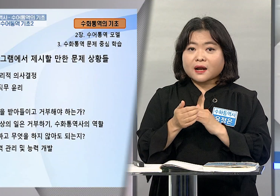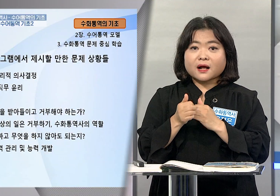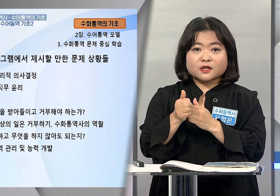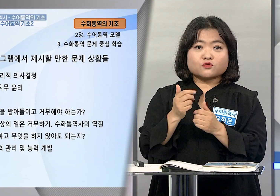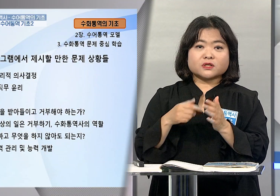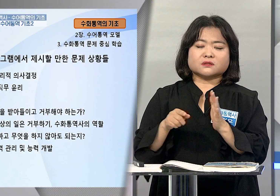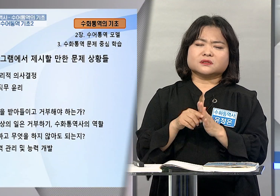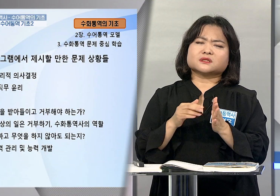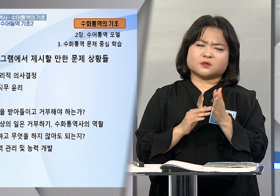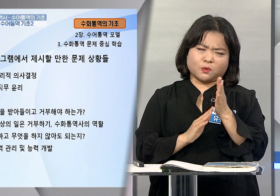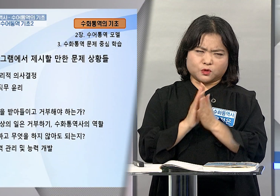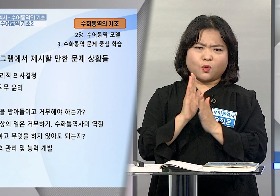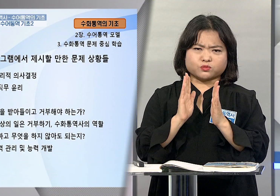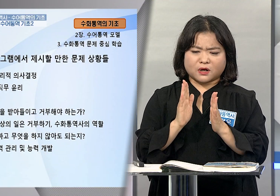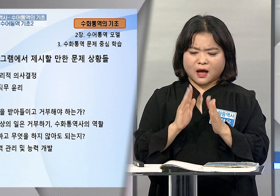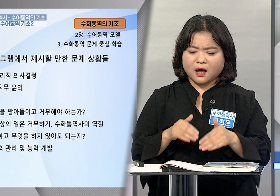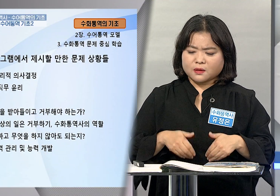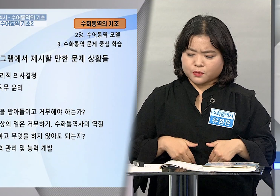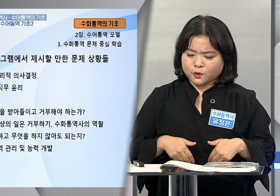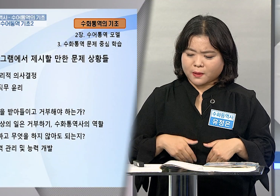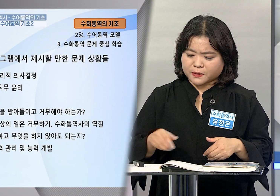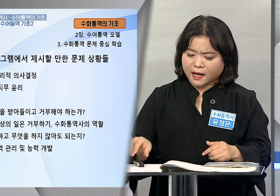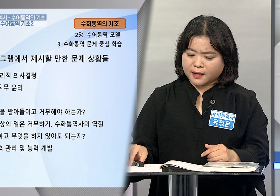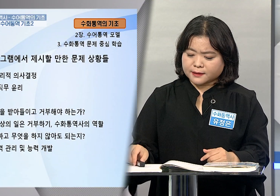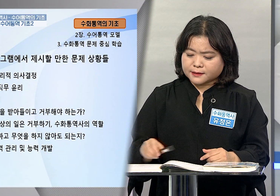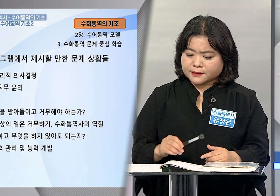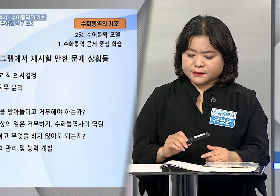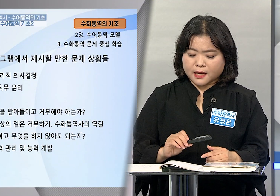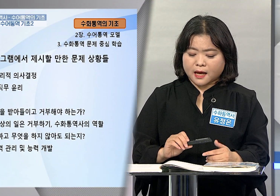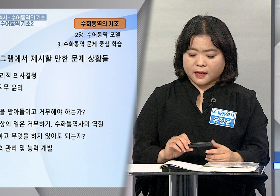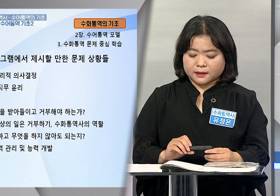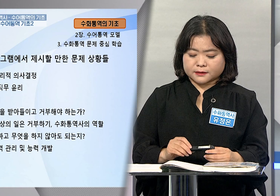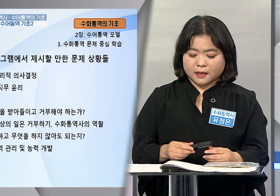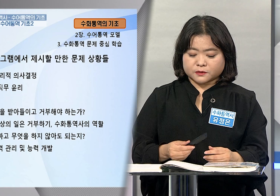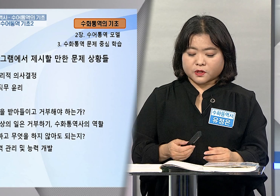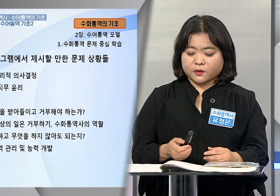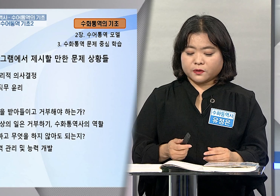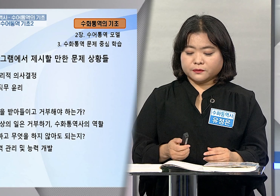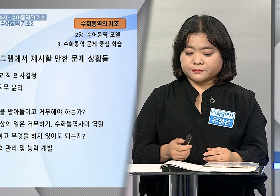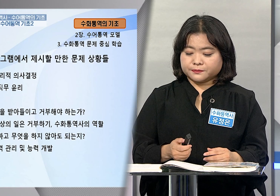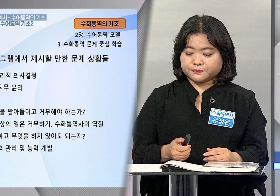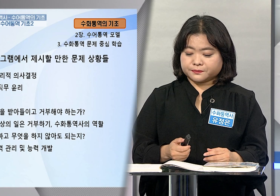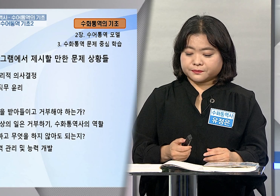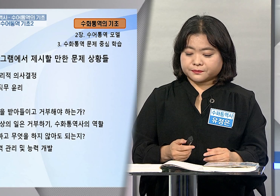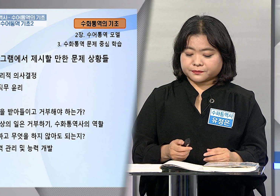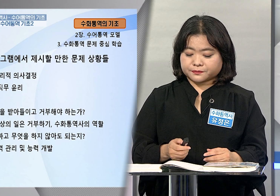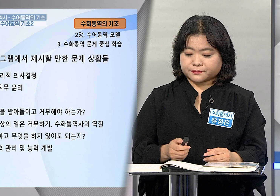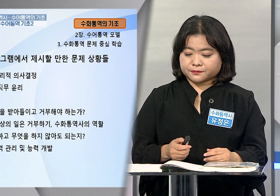따라가기 위해서는 끊임없는 공부가 필요합니다. 자, 그 다음은요.